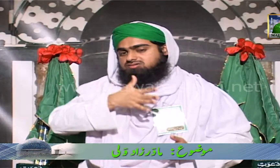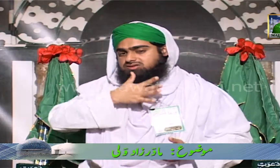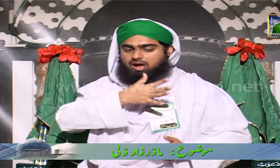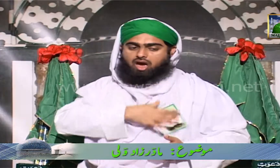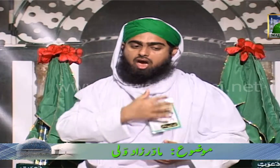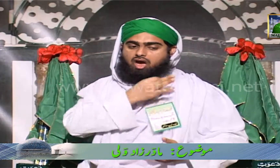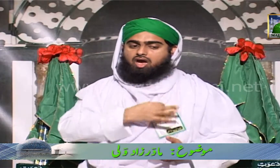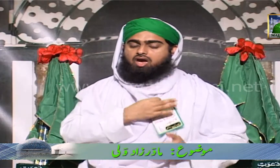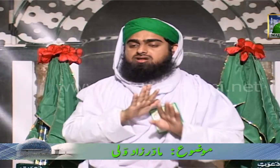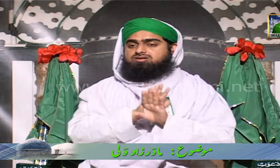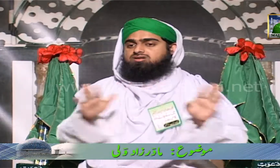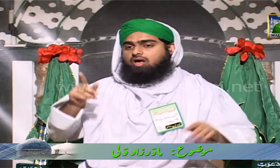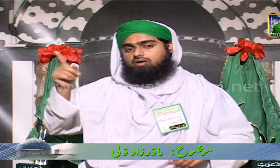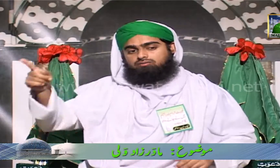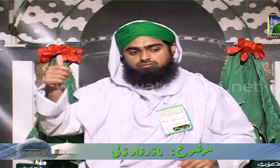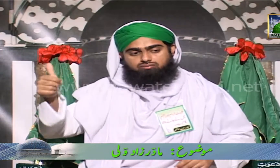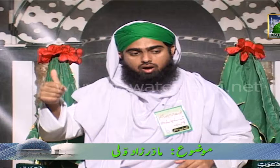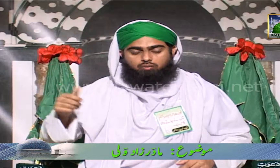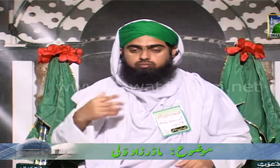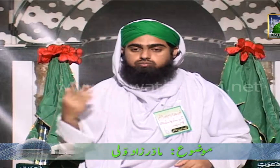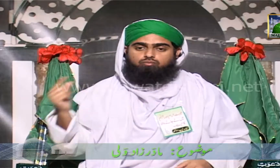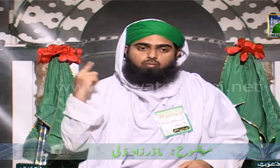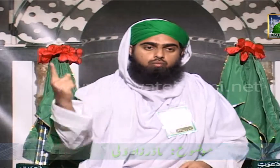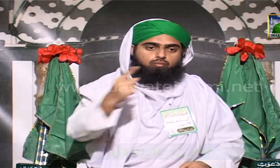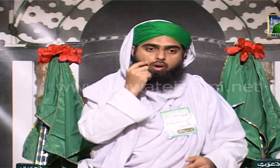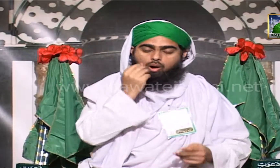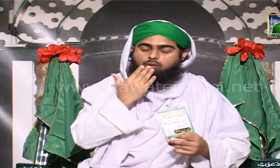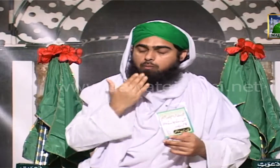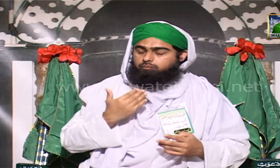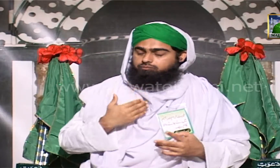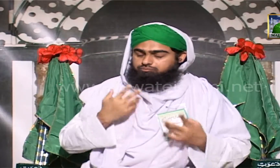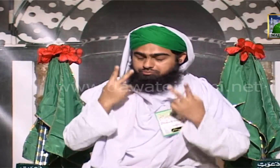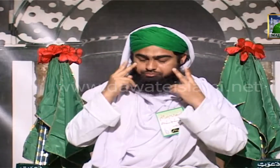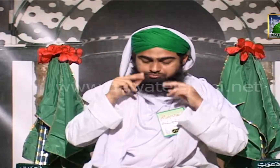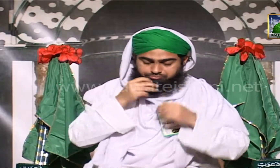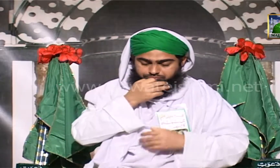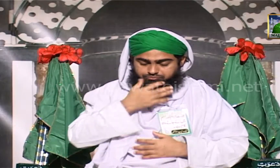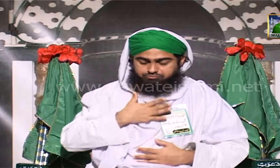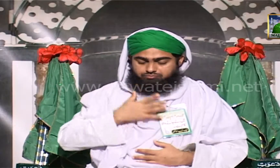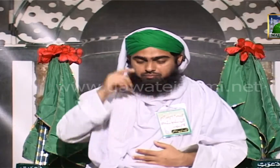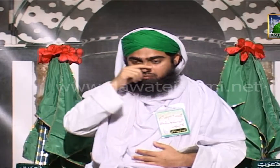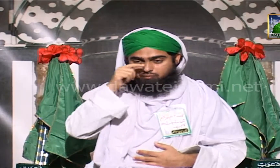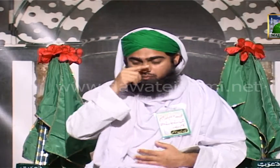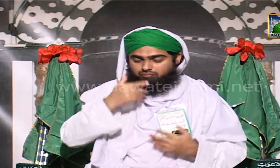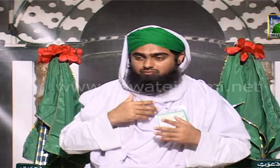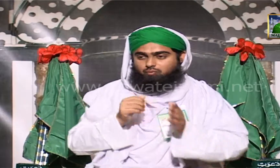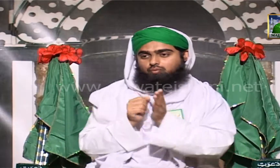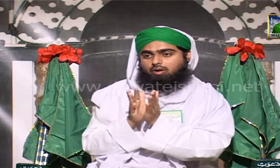تھا. اب وہ کی نگاہ عقیدت سے جھک گئی اور بڑا احترام کیا, بہت ان سے معافی